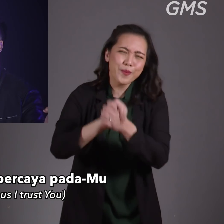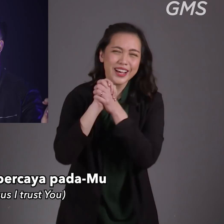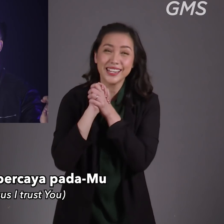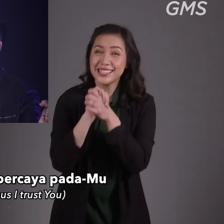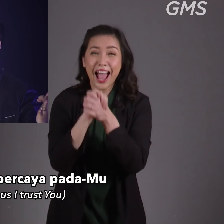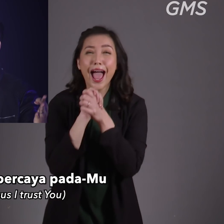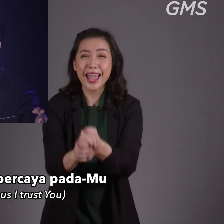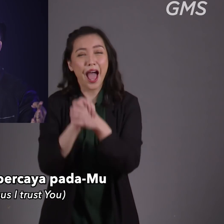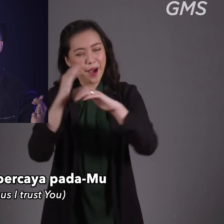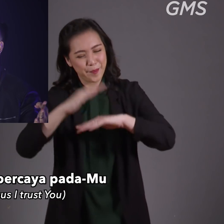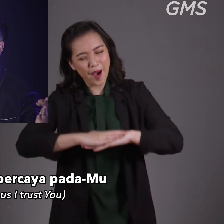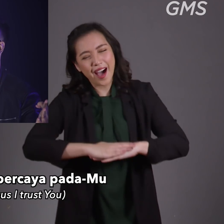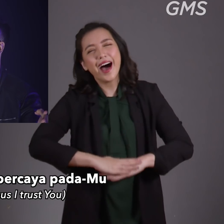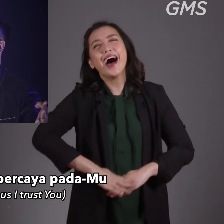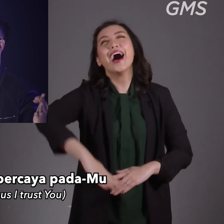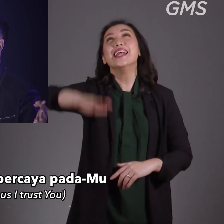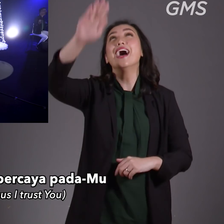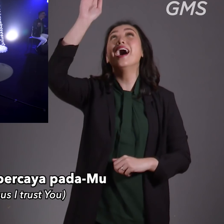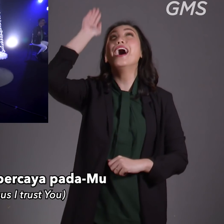Yesus, ku percaya